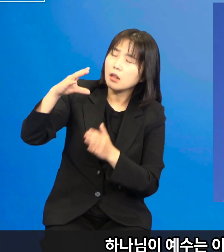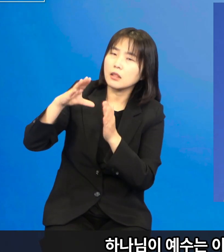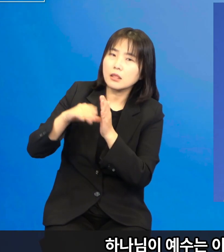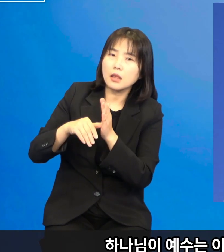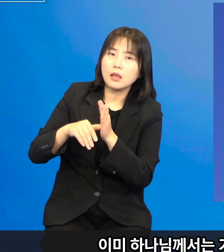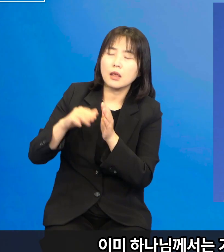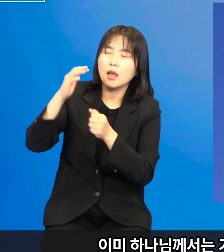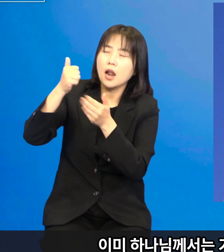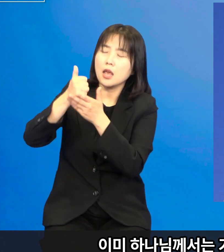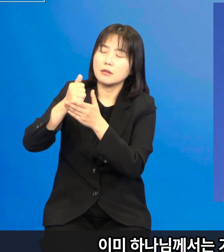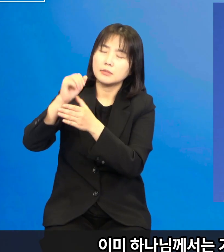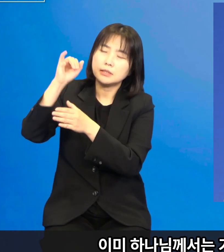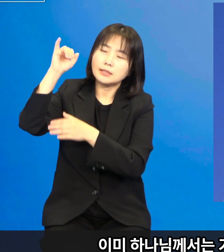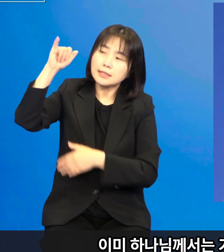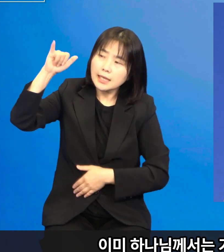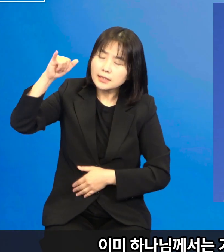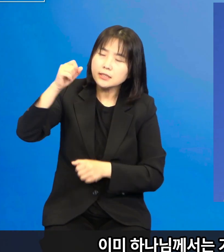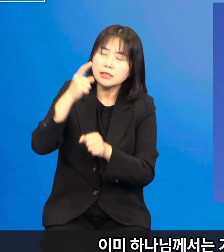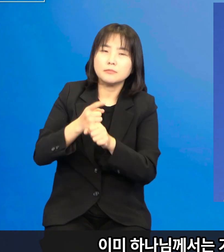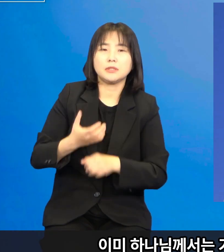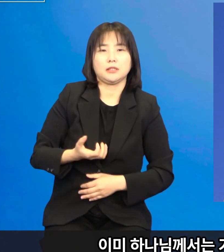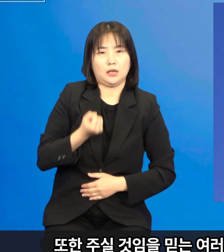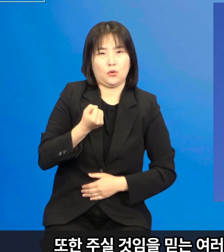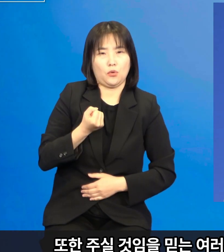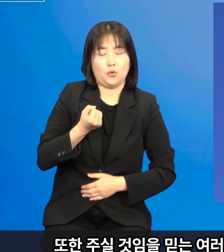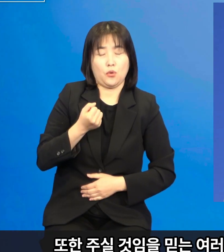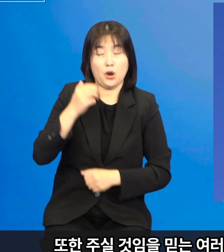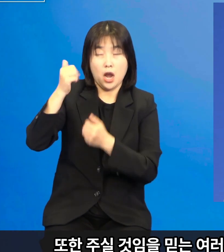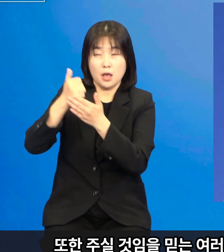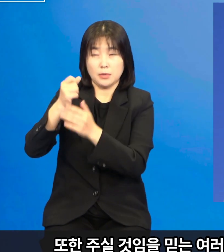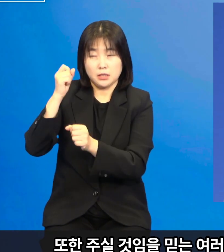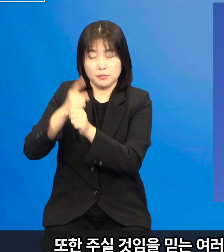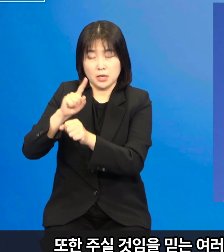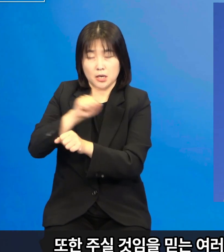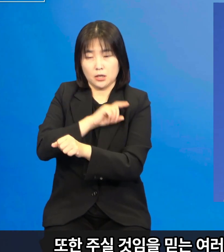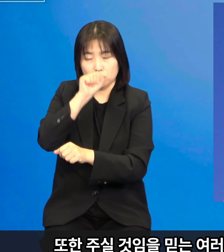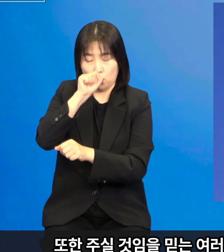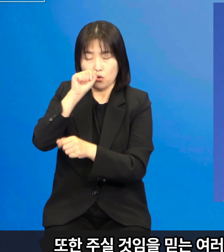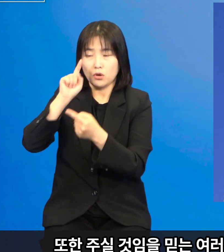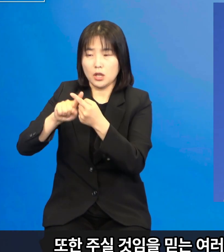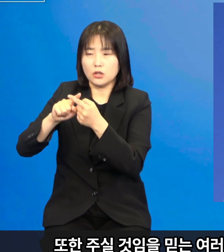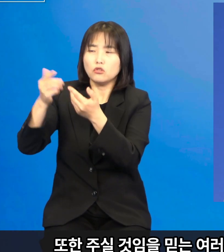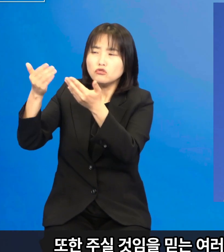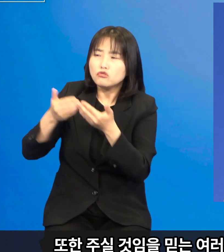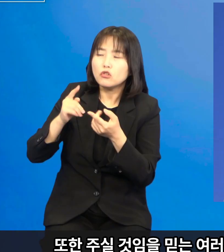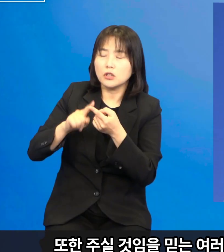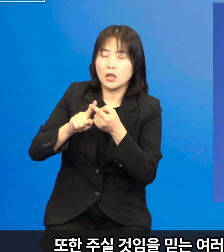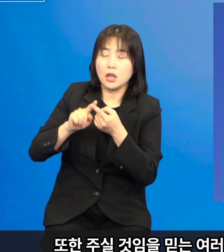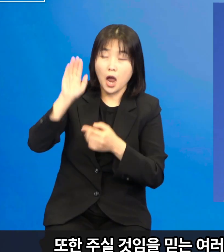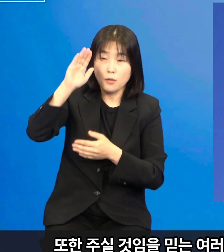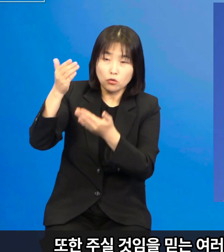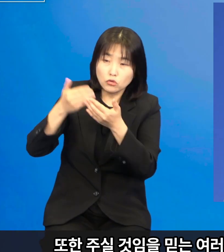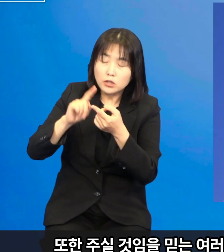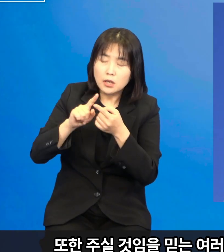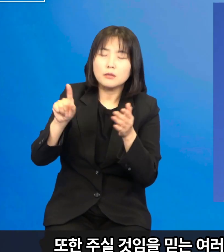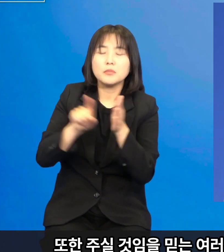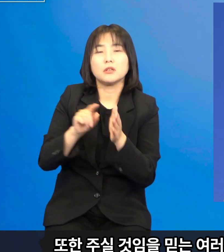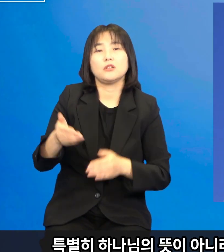안에 계시고 이미 하나님께서는 가장 좋은 것을 주셨고 또한 주실 것임을 믿는 여러분들이 되시기를